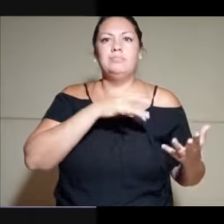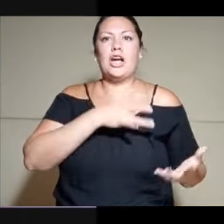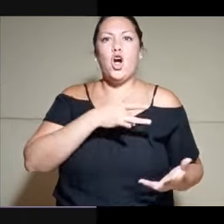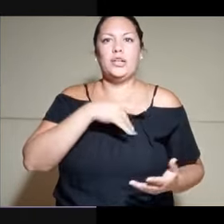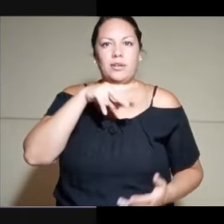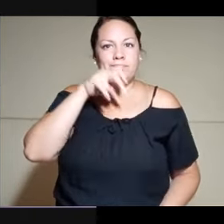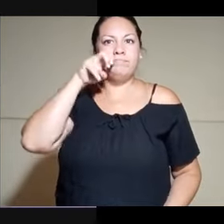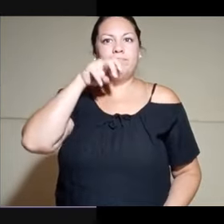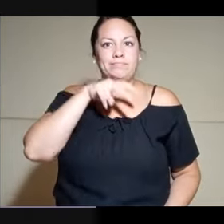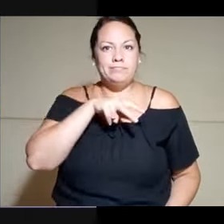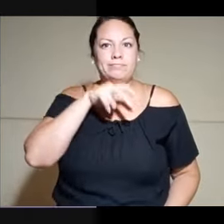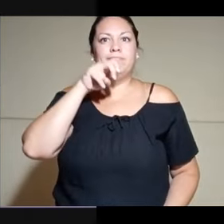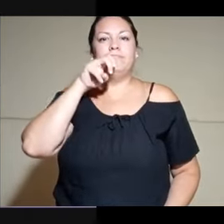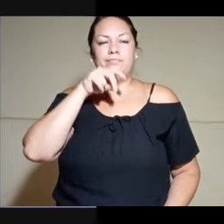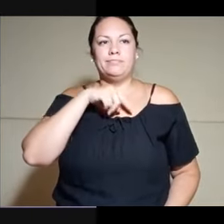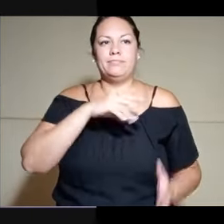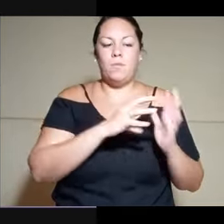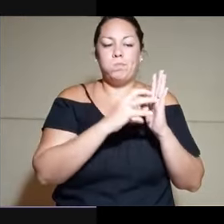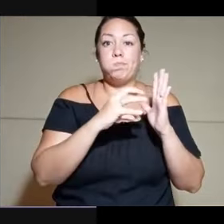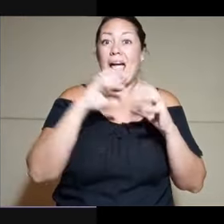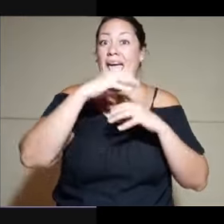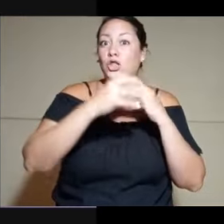el cardiovascular, el centro de la tos.